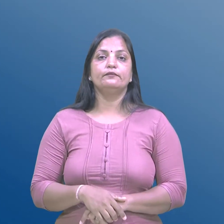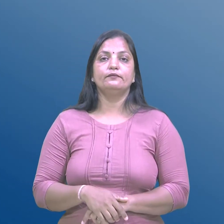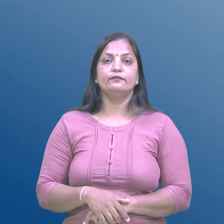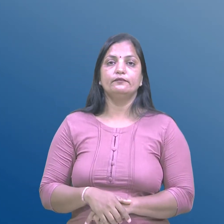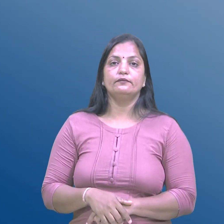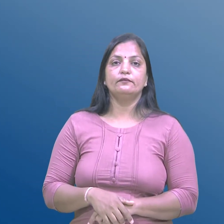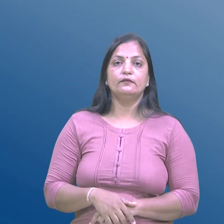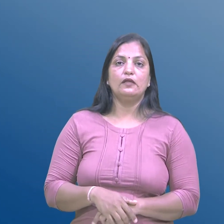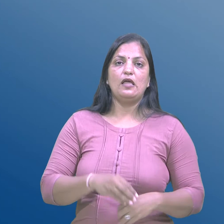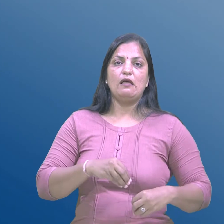દુષ્કર્મો,